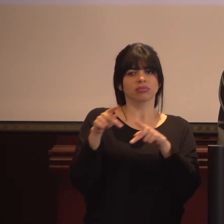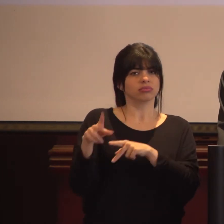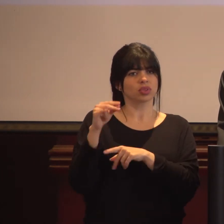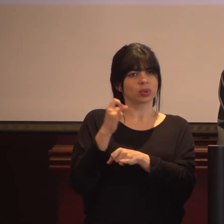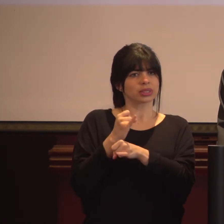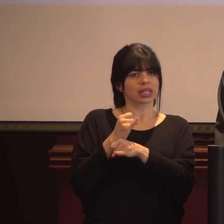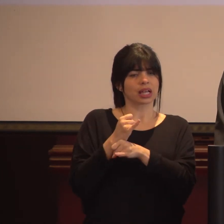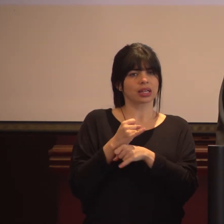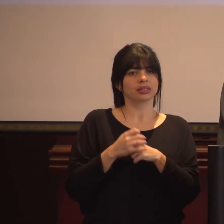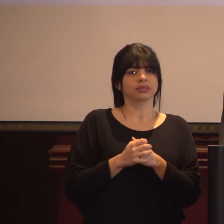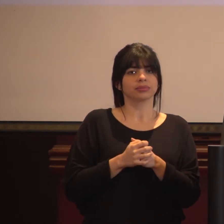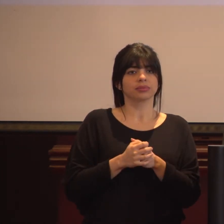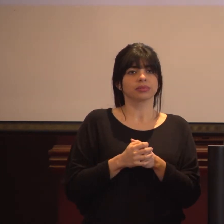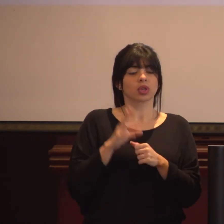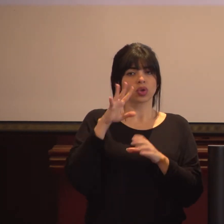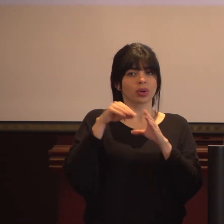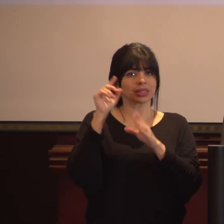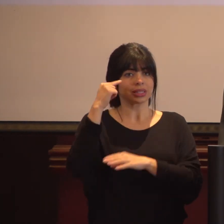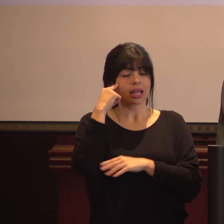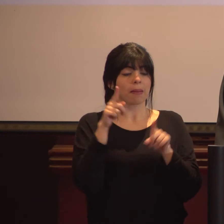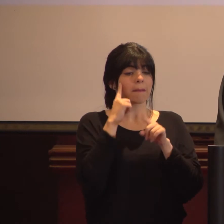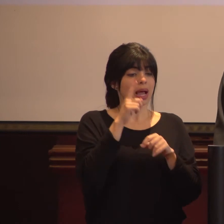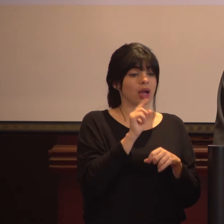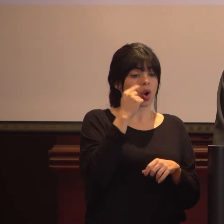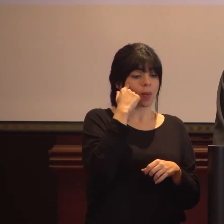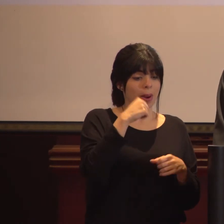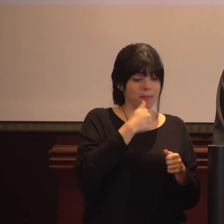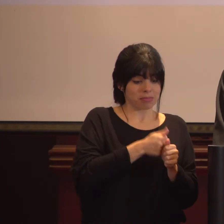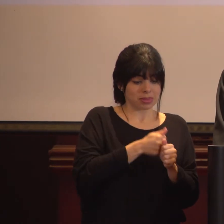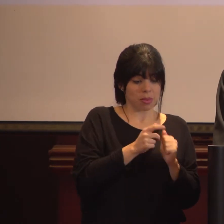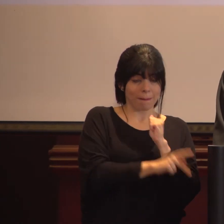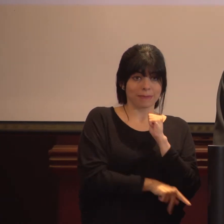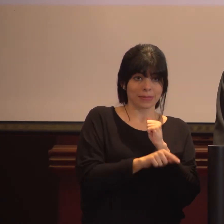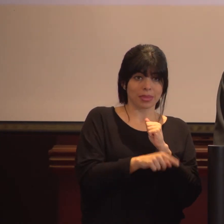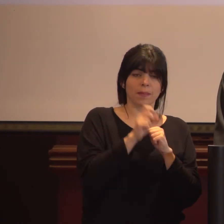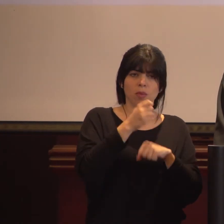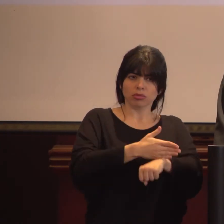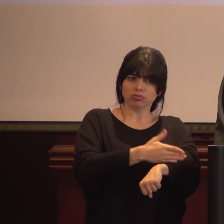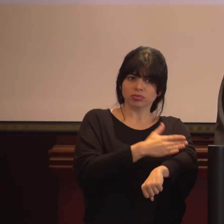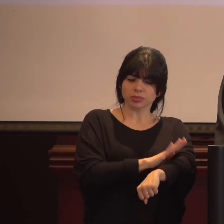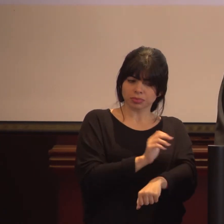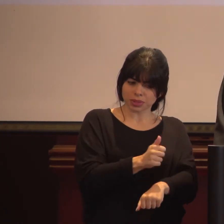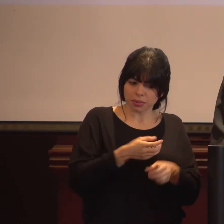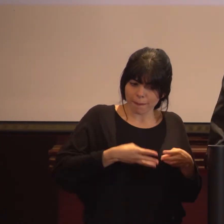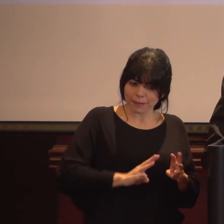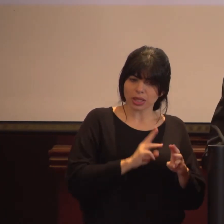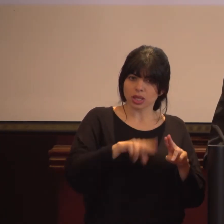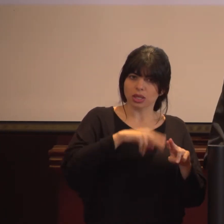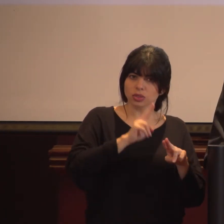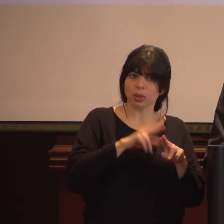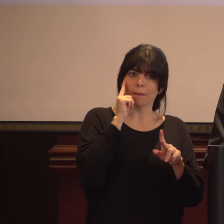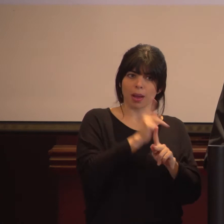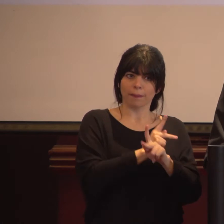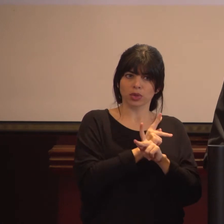estatales y también para que los gobiernos de los países de origen refuercen sus propios mecanismos nacionales